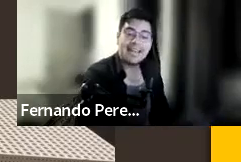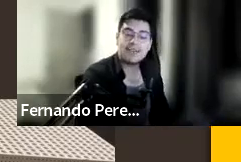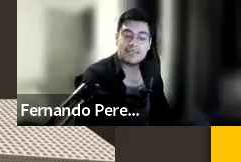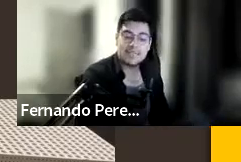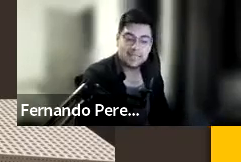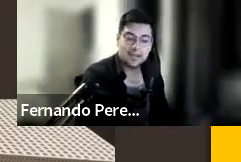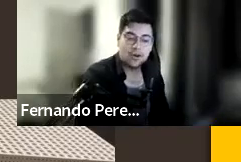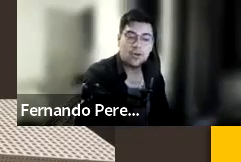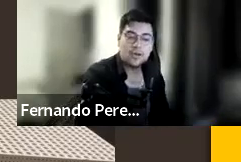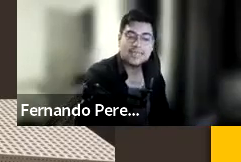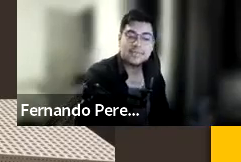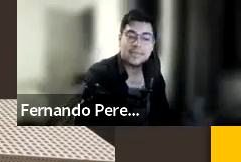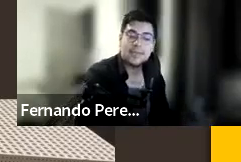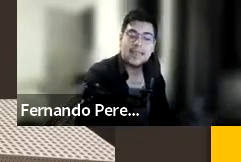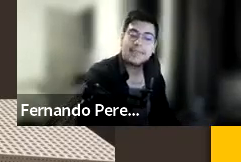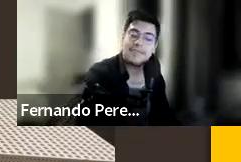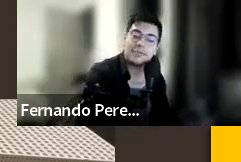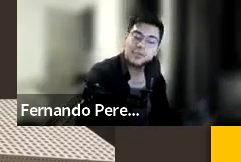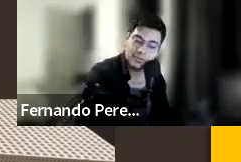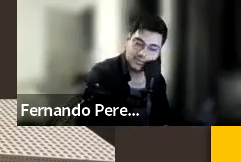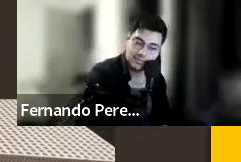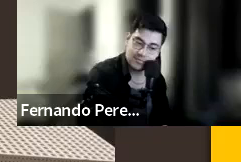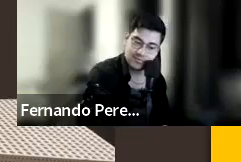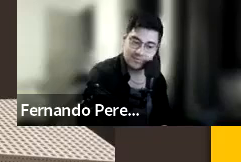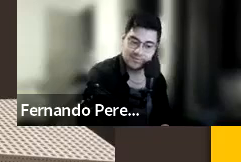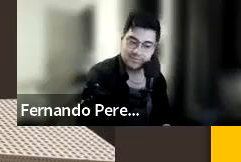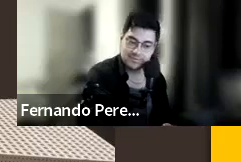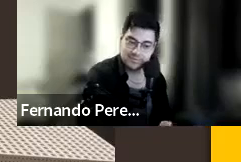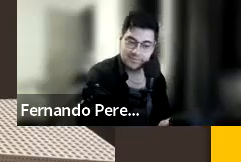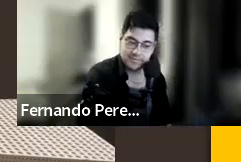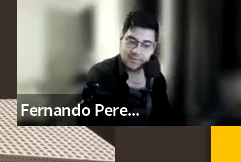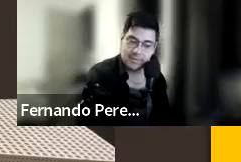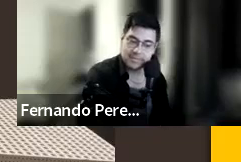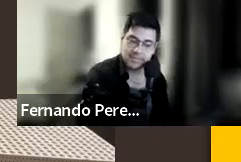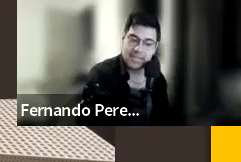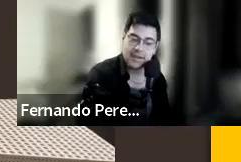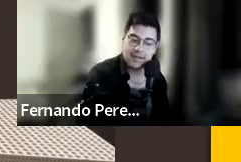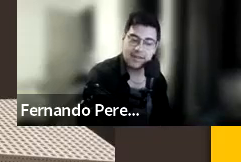lejos de ti o lo estás viendo en la foto, vas a usar